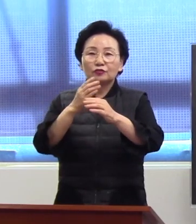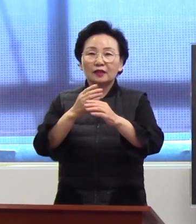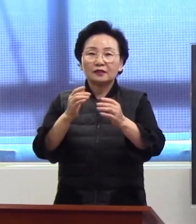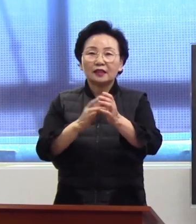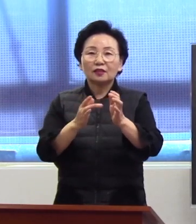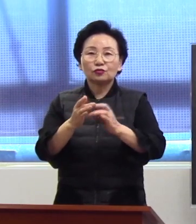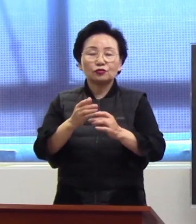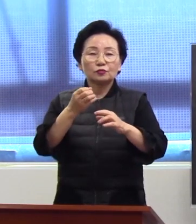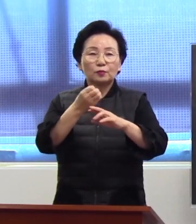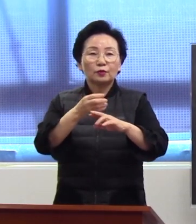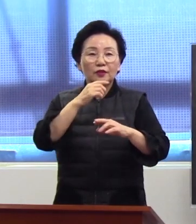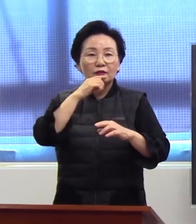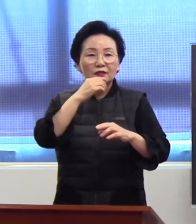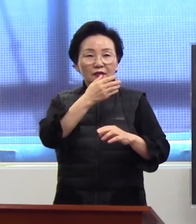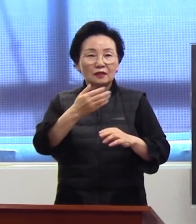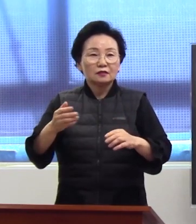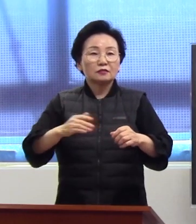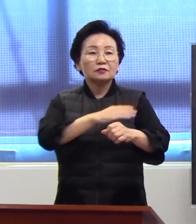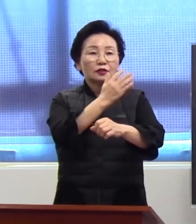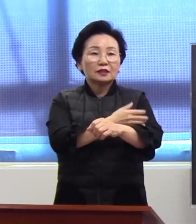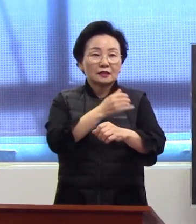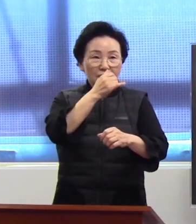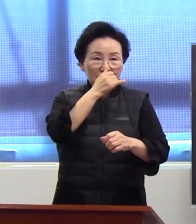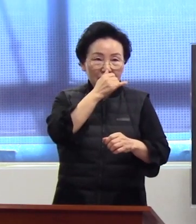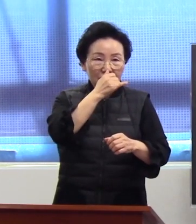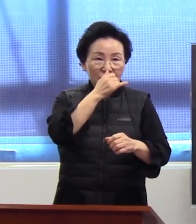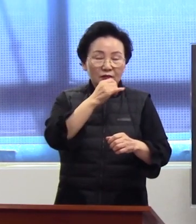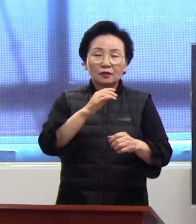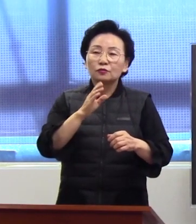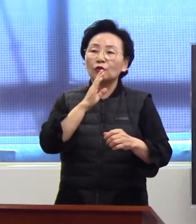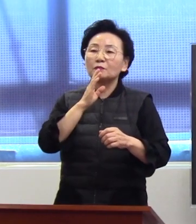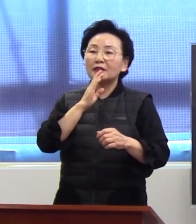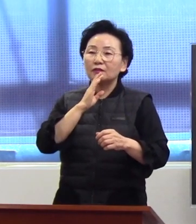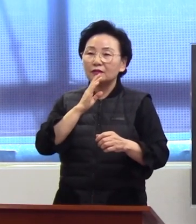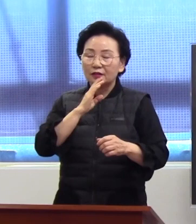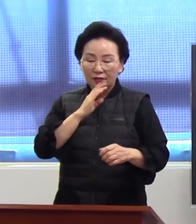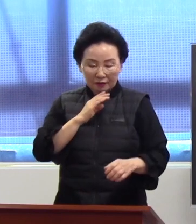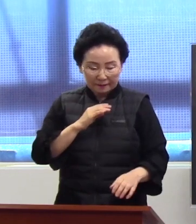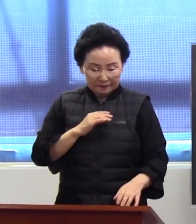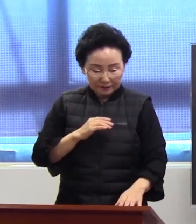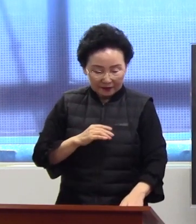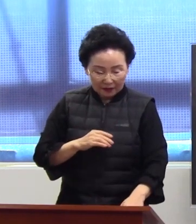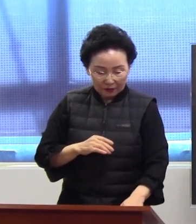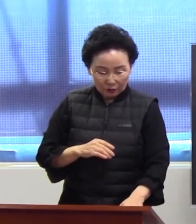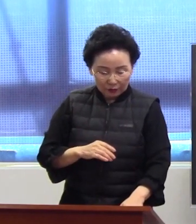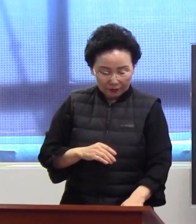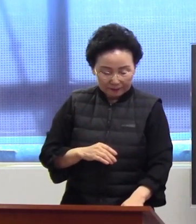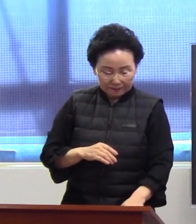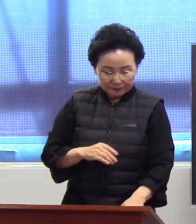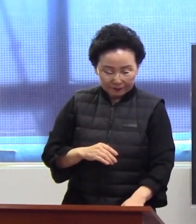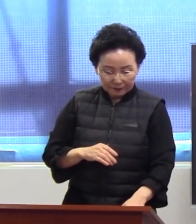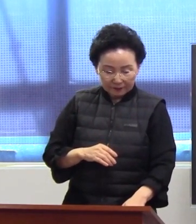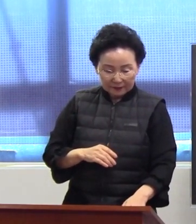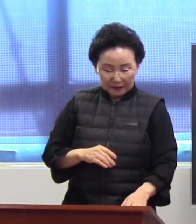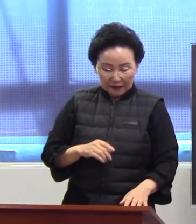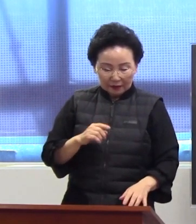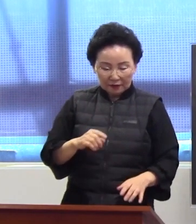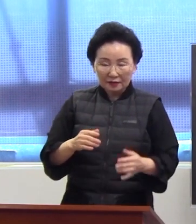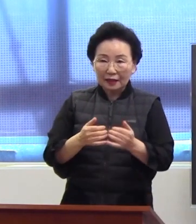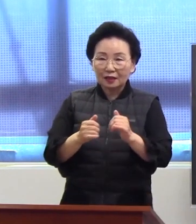중에 예수 보혈 능력 있다 그랬잖아요. 정말인 거예요. 그래가지고 그